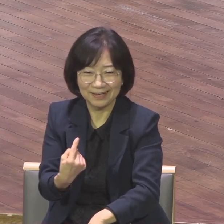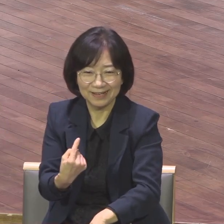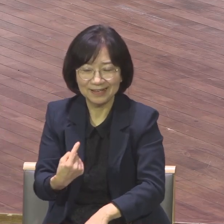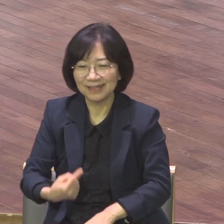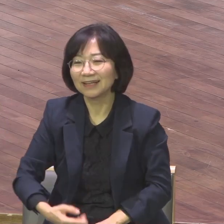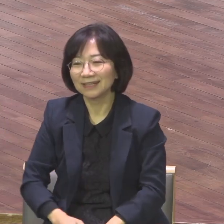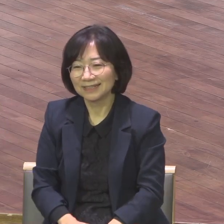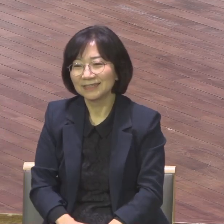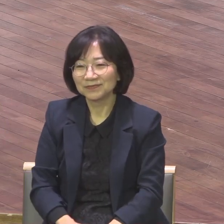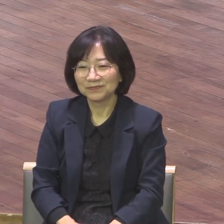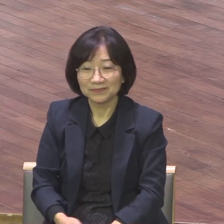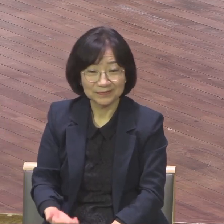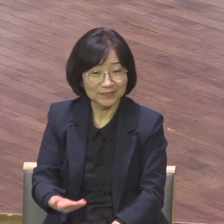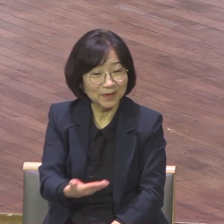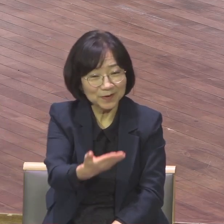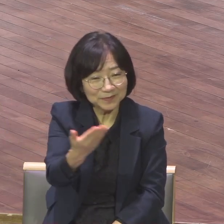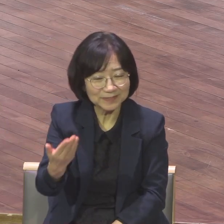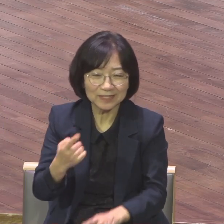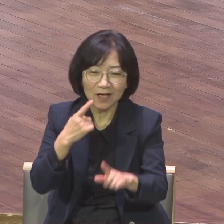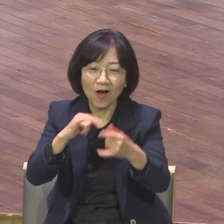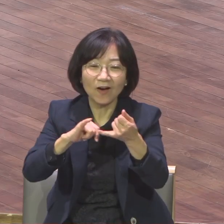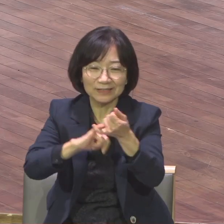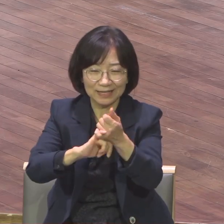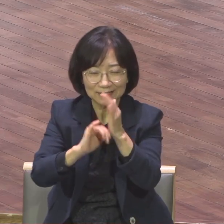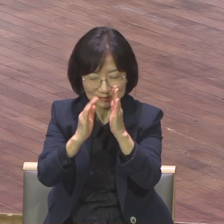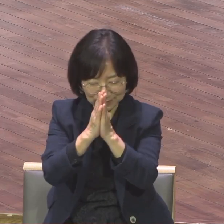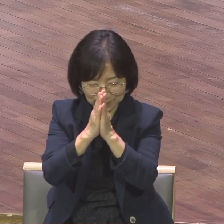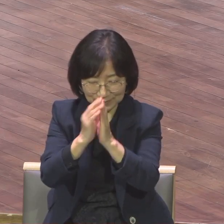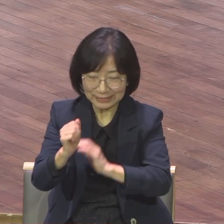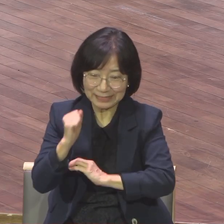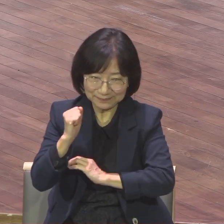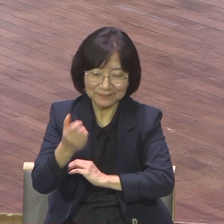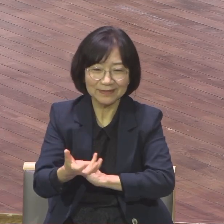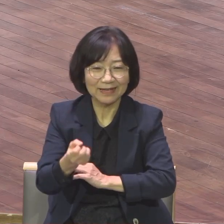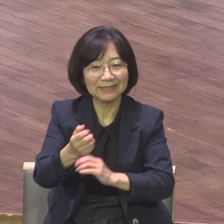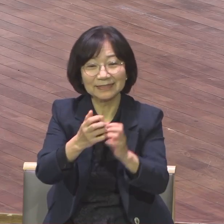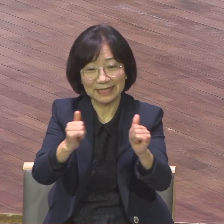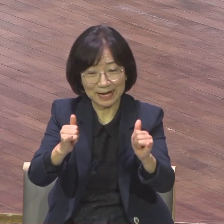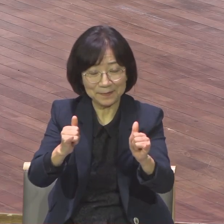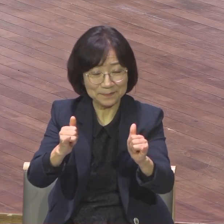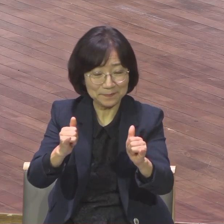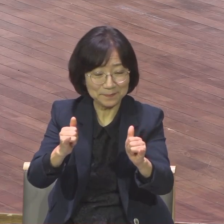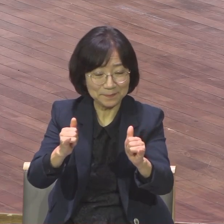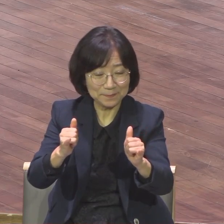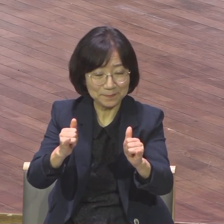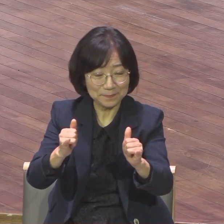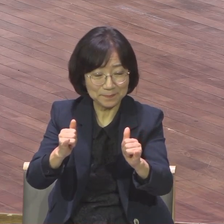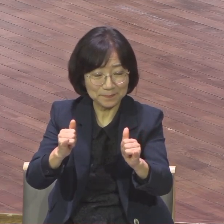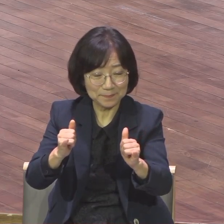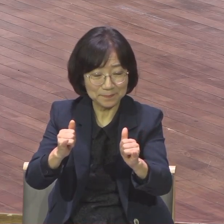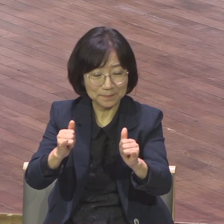언약 기도의 사람, 응답받는 사람, 언약 기도를 통한 응답받는 사람